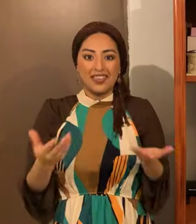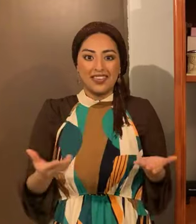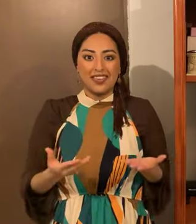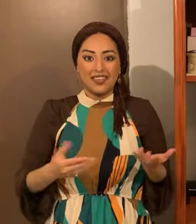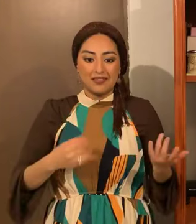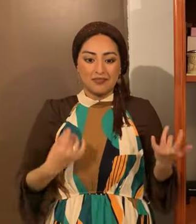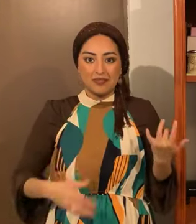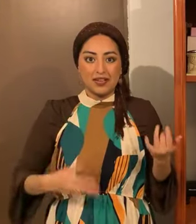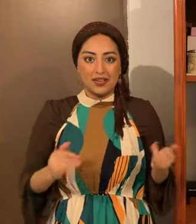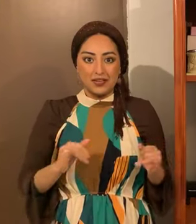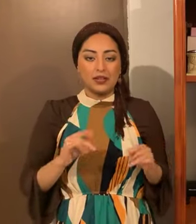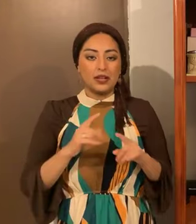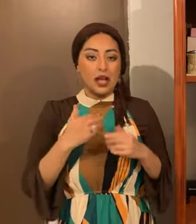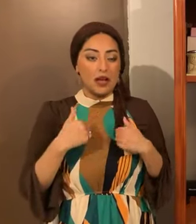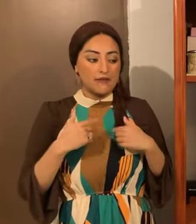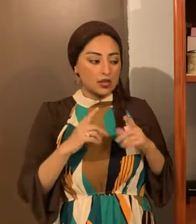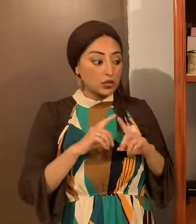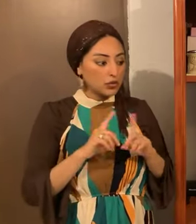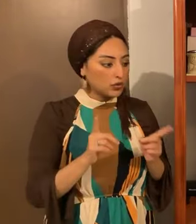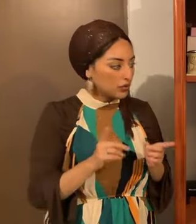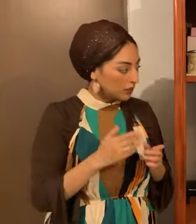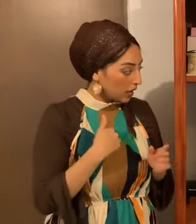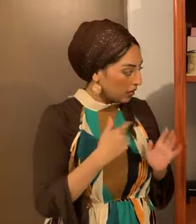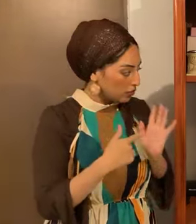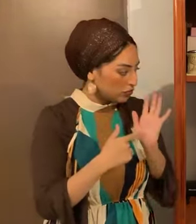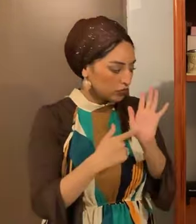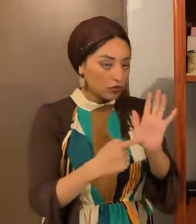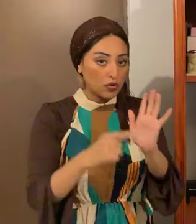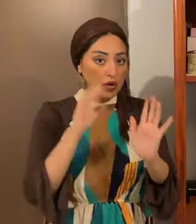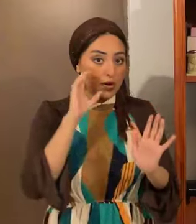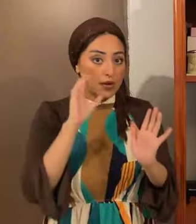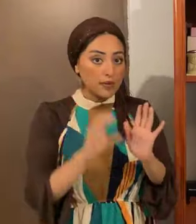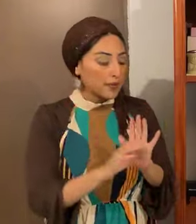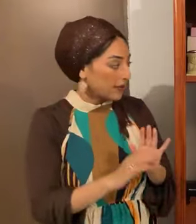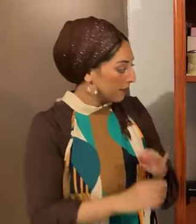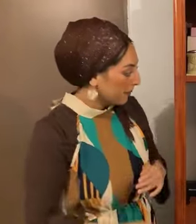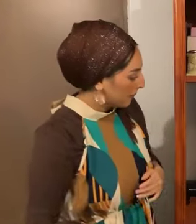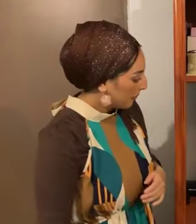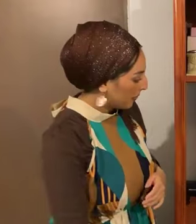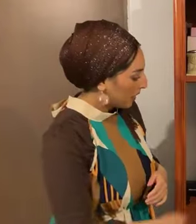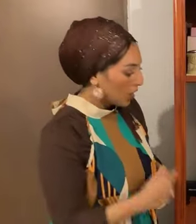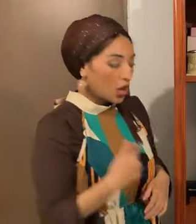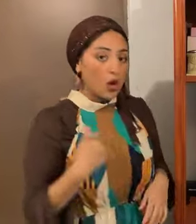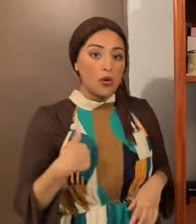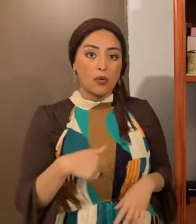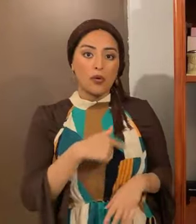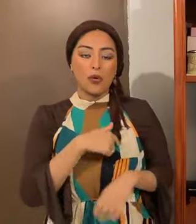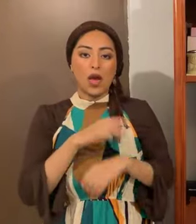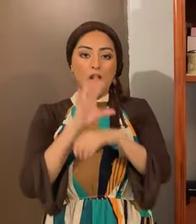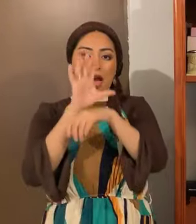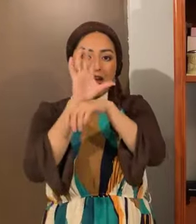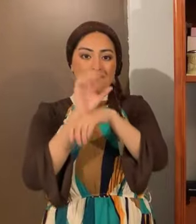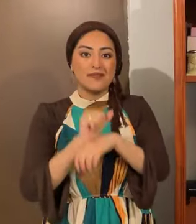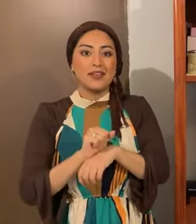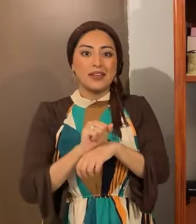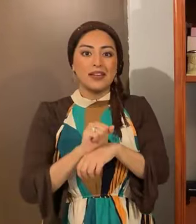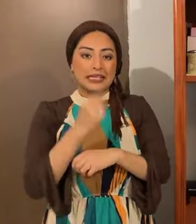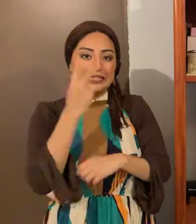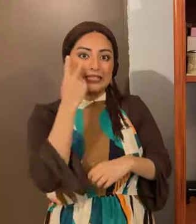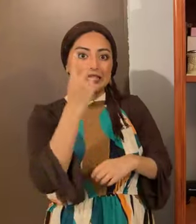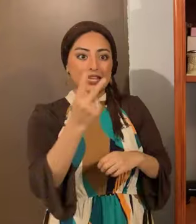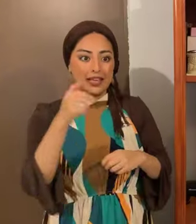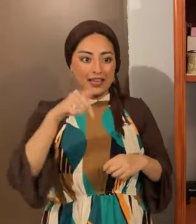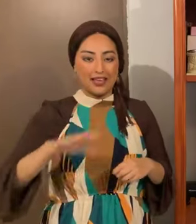¿Y como cuáles? Miren, vean esta imagen. Estamos acostumbrados a las formas musicales y a